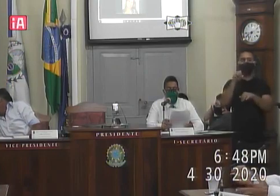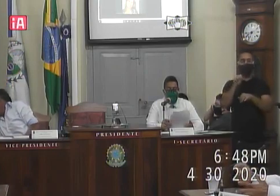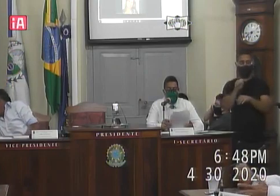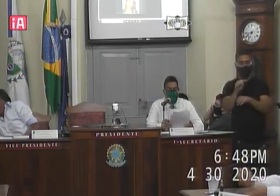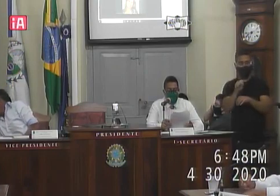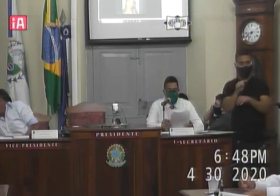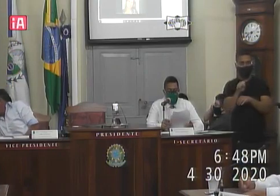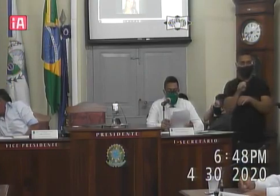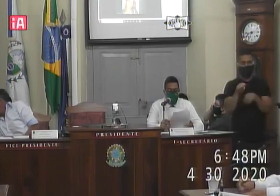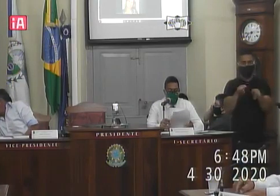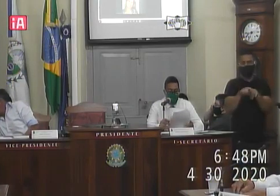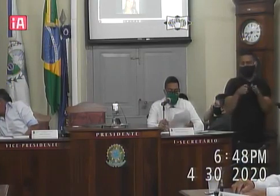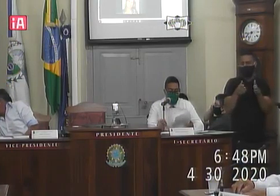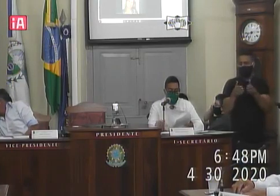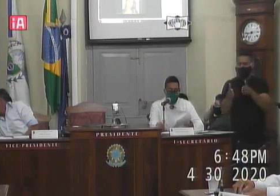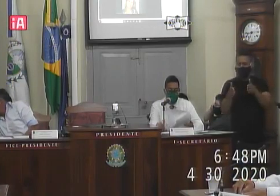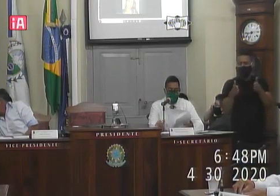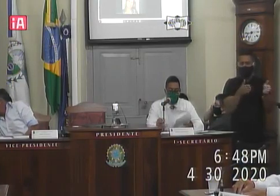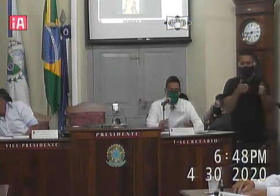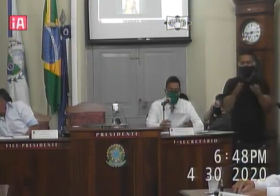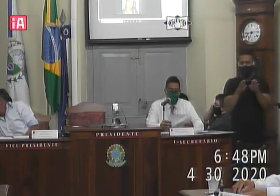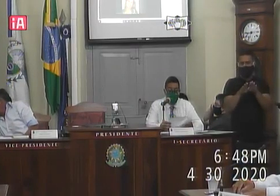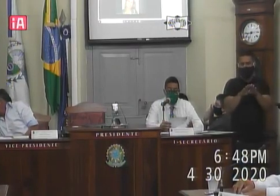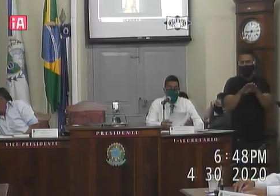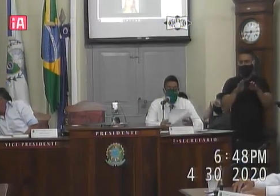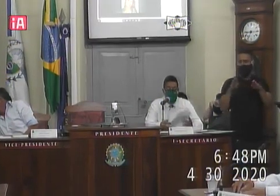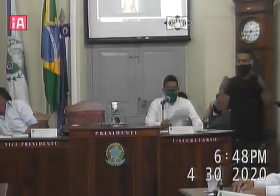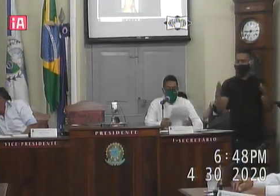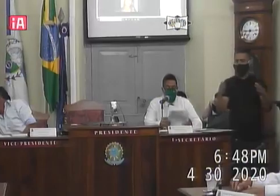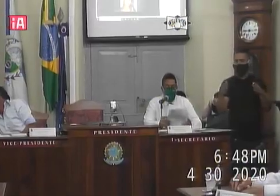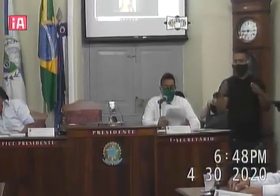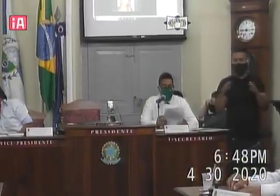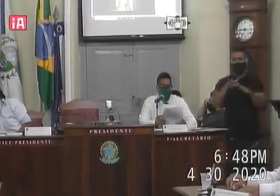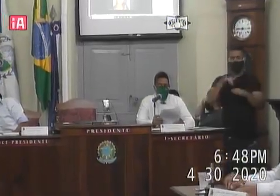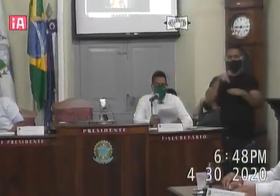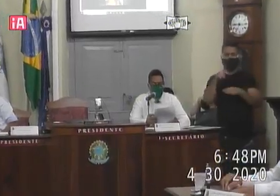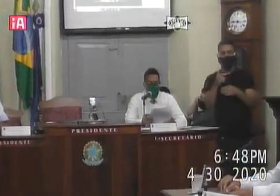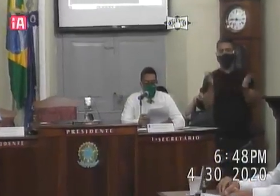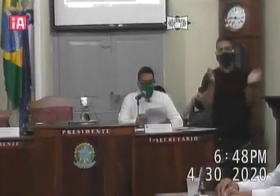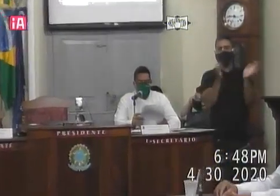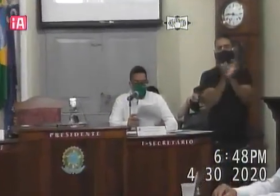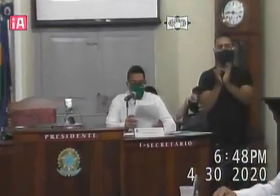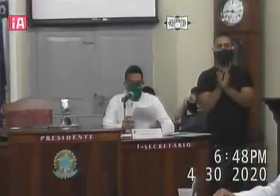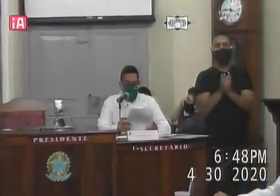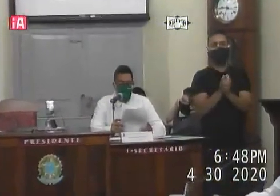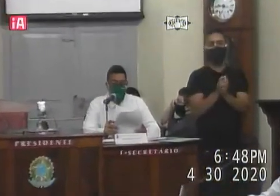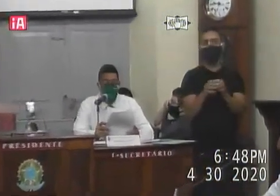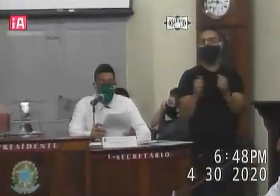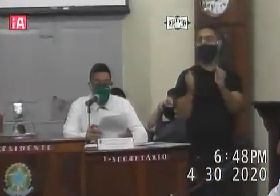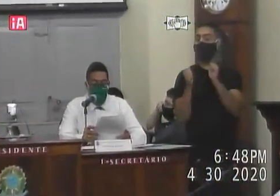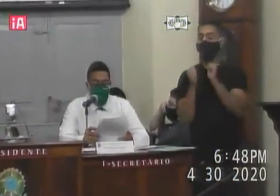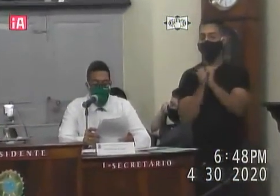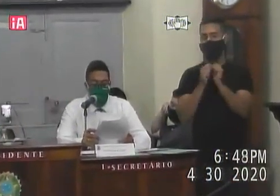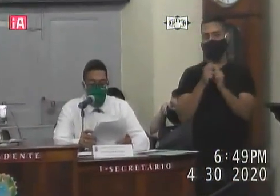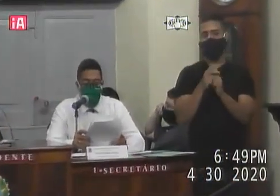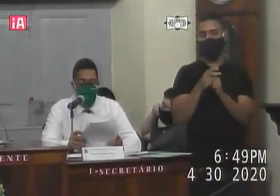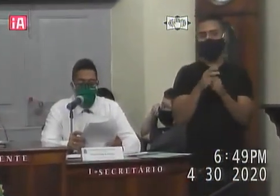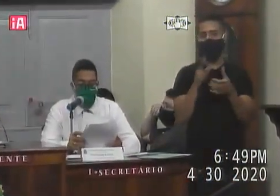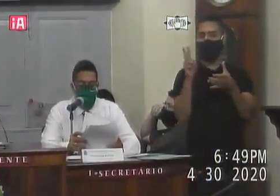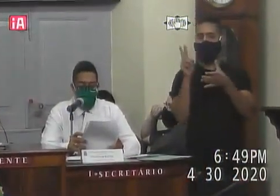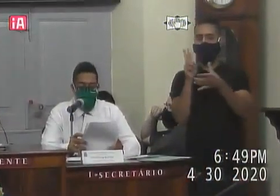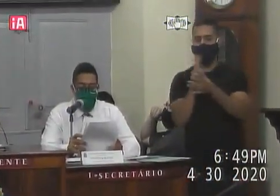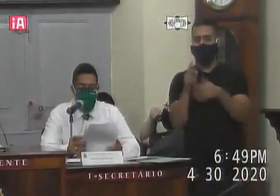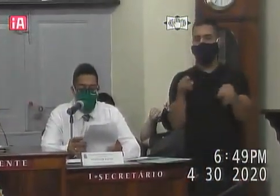Para flexibilização e reabertura gradativa do comércio, a Associação Comercial, em parceria com o município, deverá